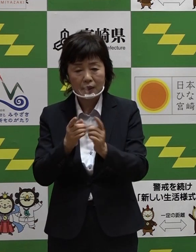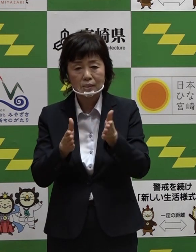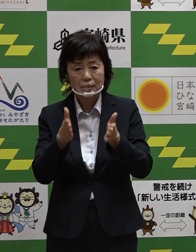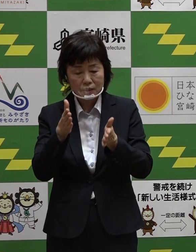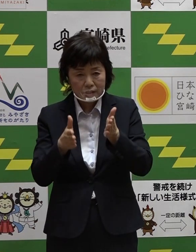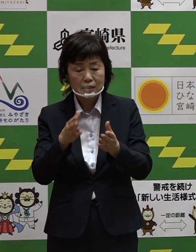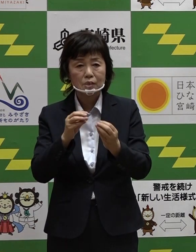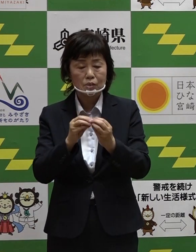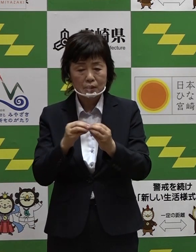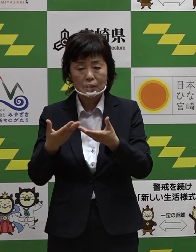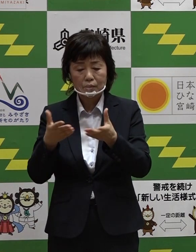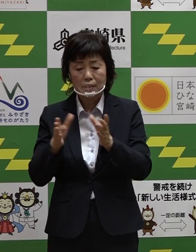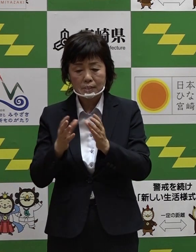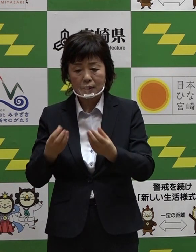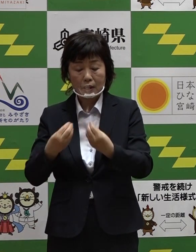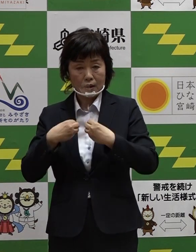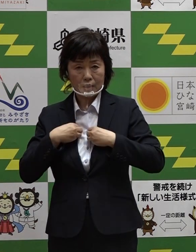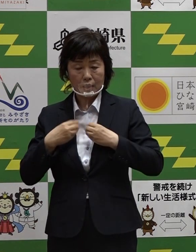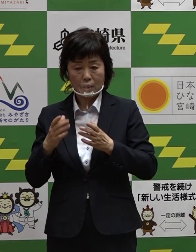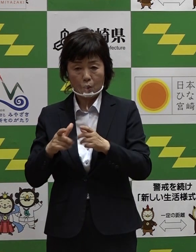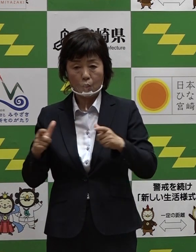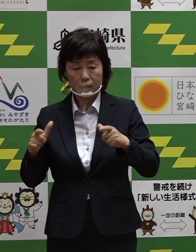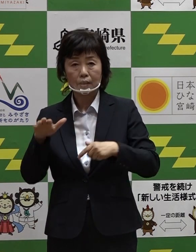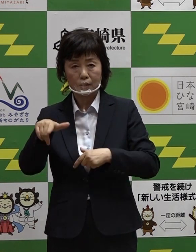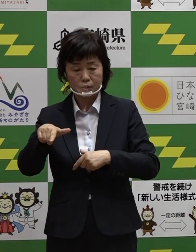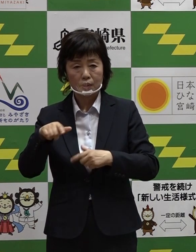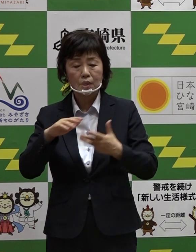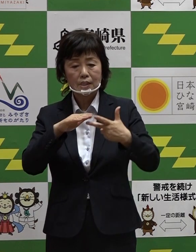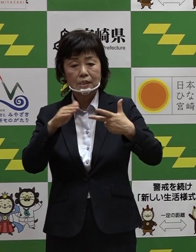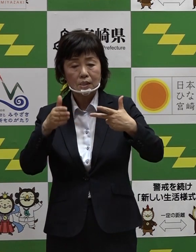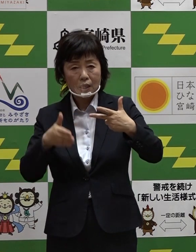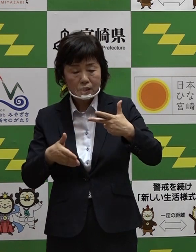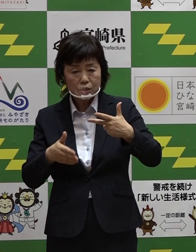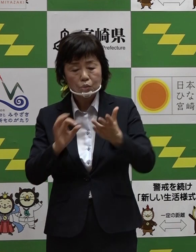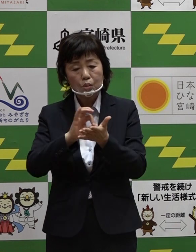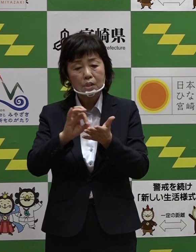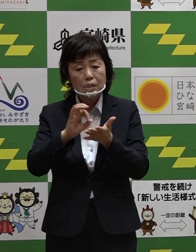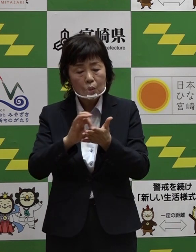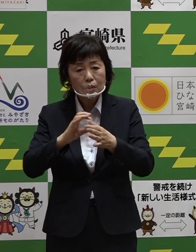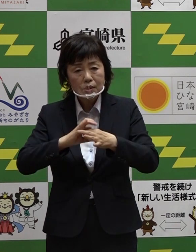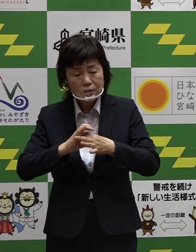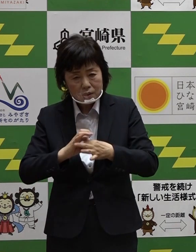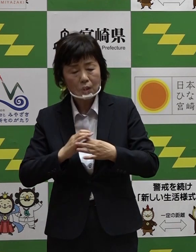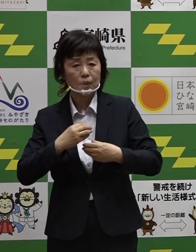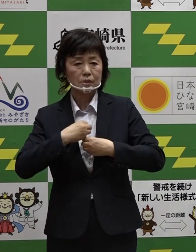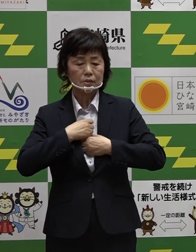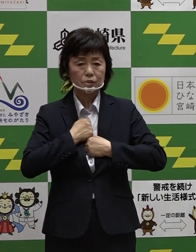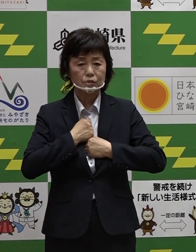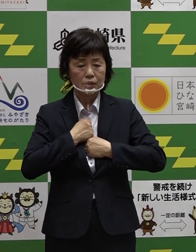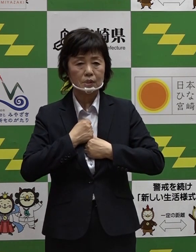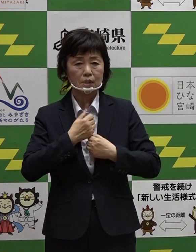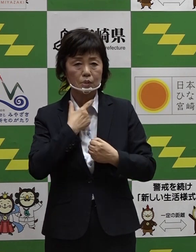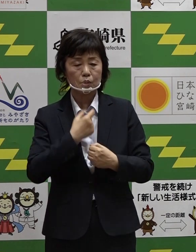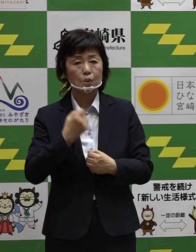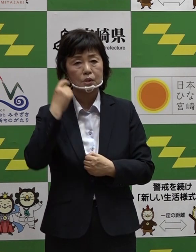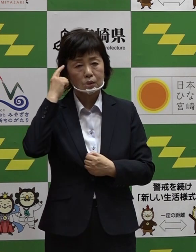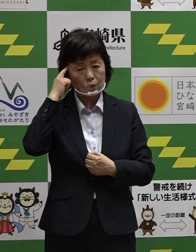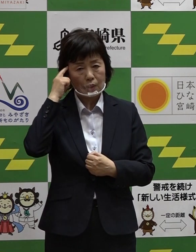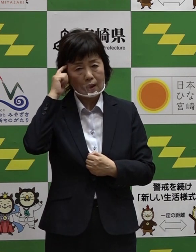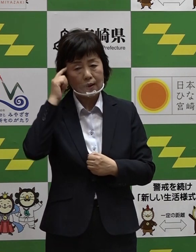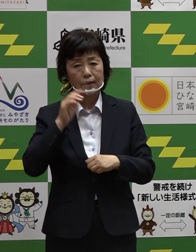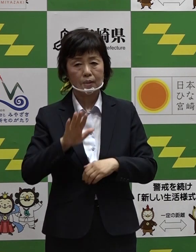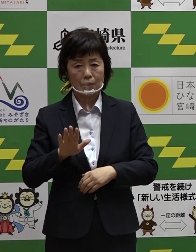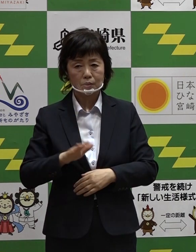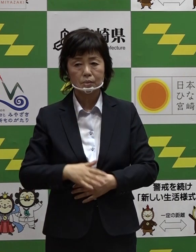についてクラスターが発生をしている、まあ、そういう施設の利用というものには注意していただく必要があるんではないかと考えております